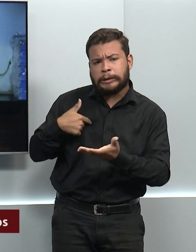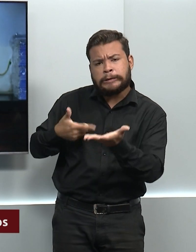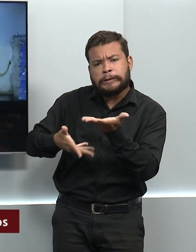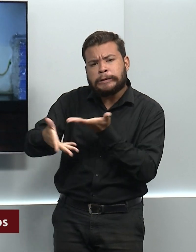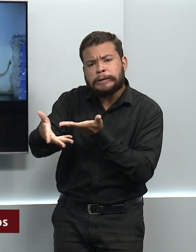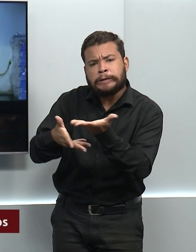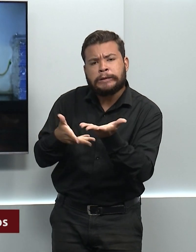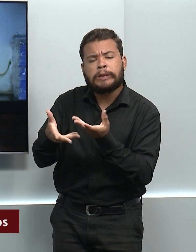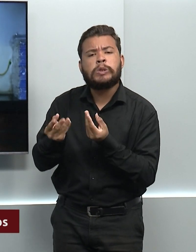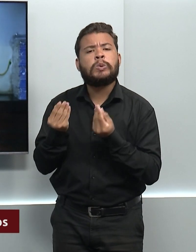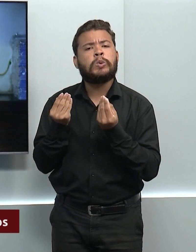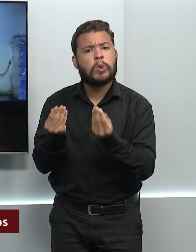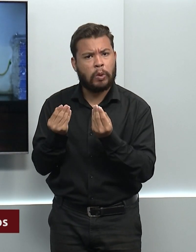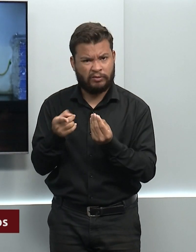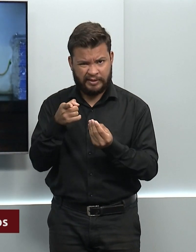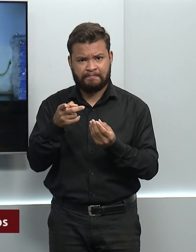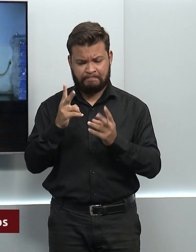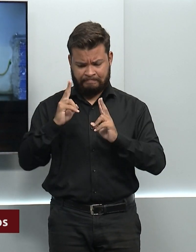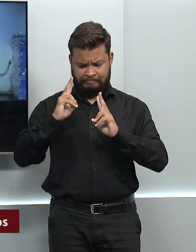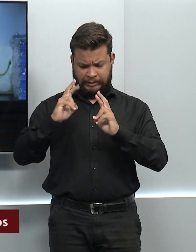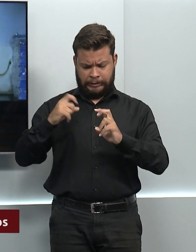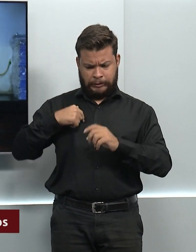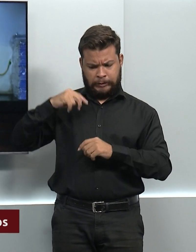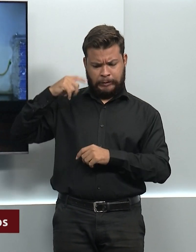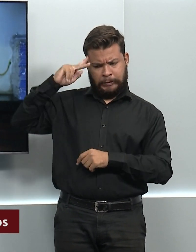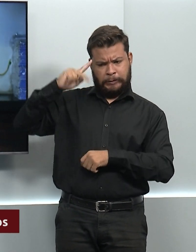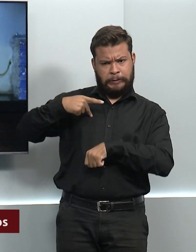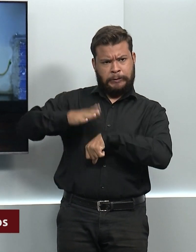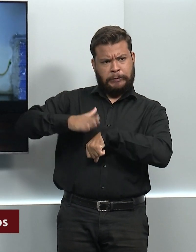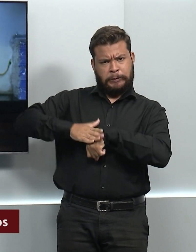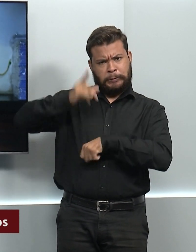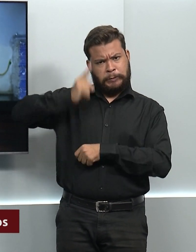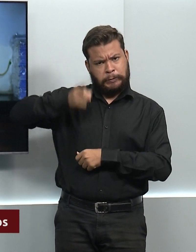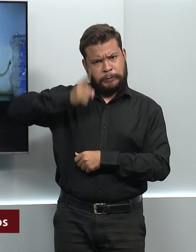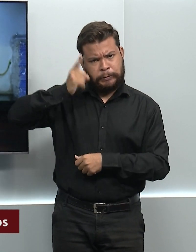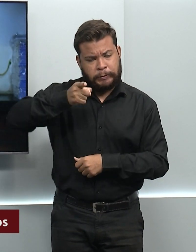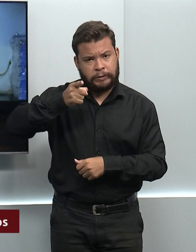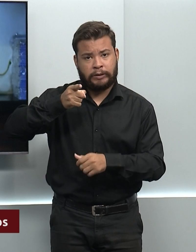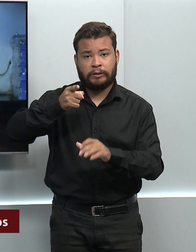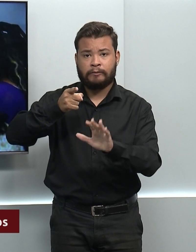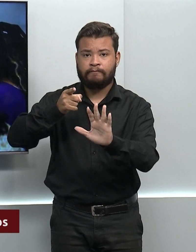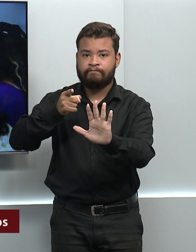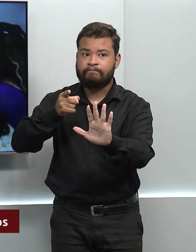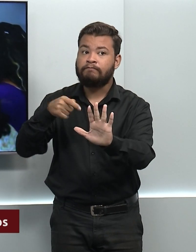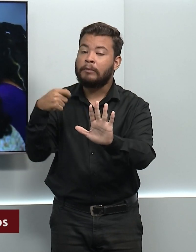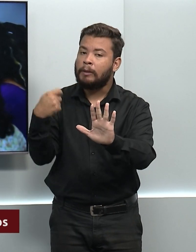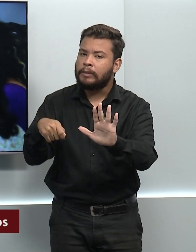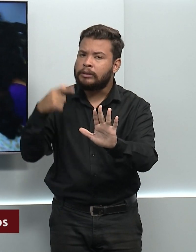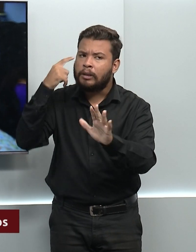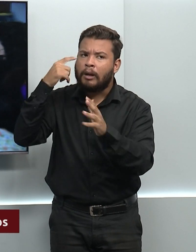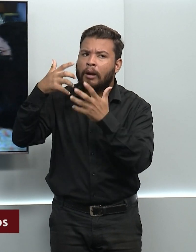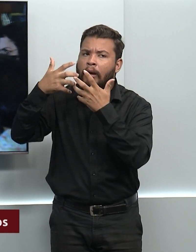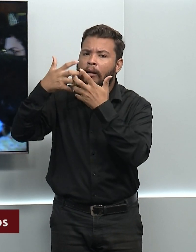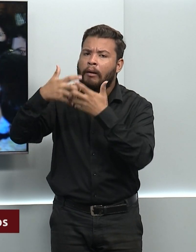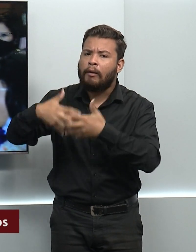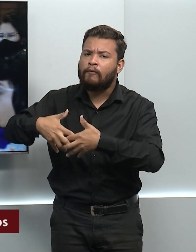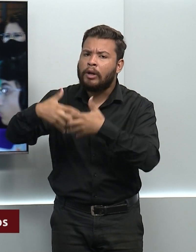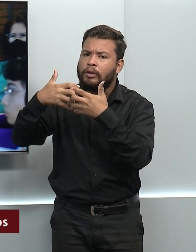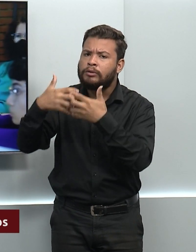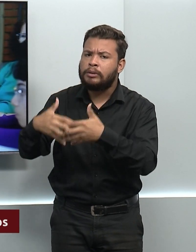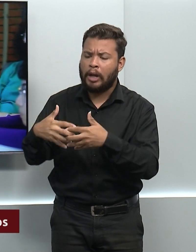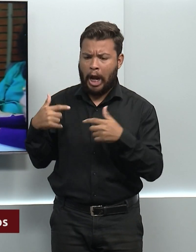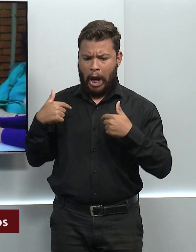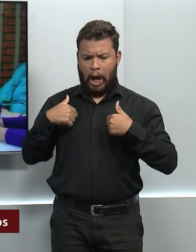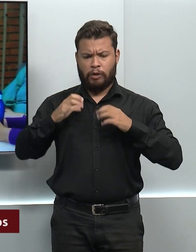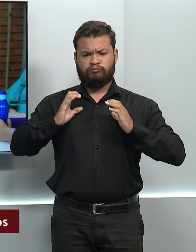se perceberam autoritários, que eles possam refletir de onde vem esse